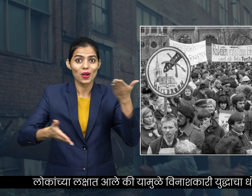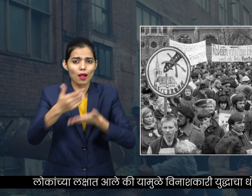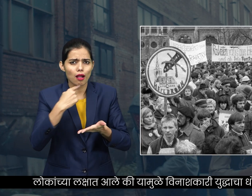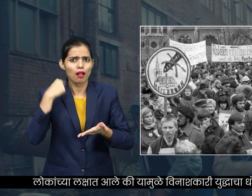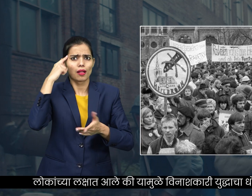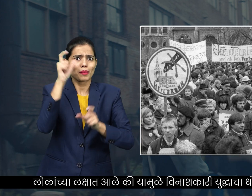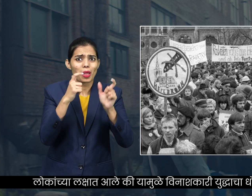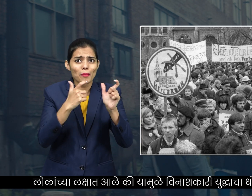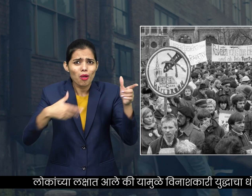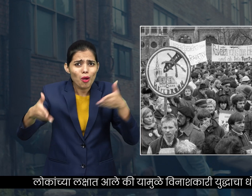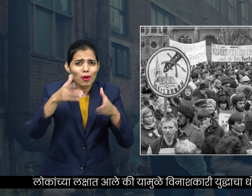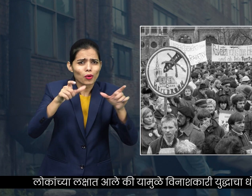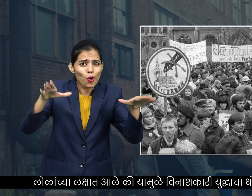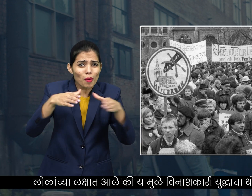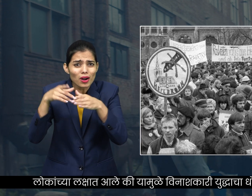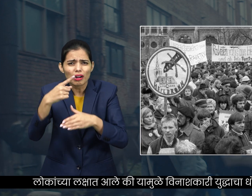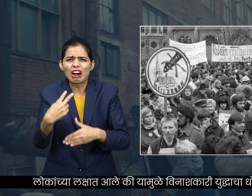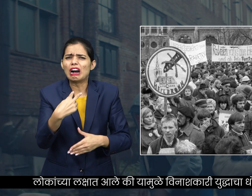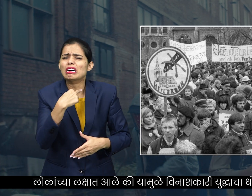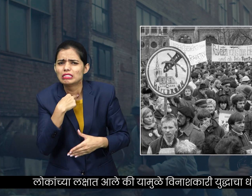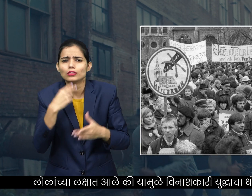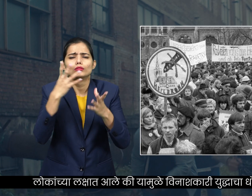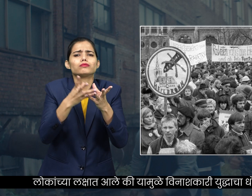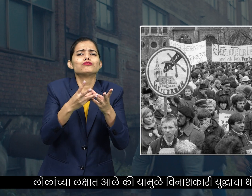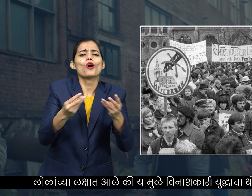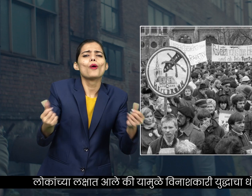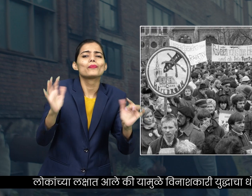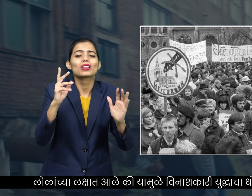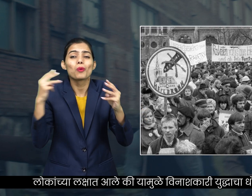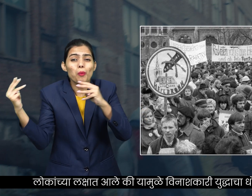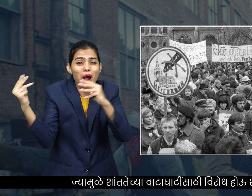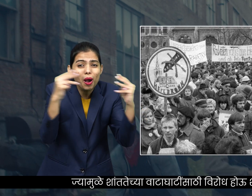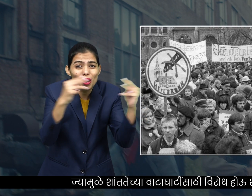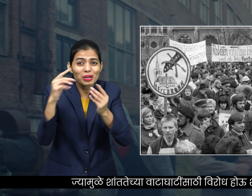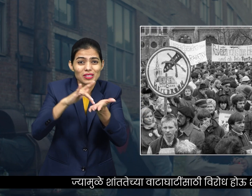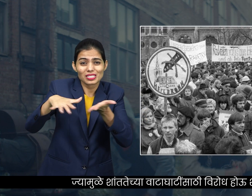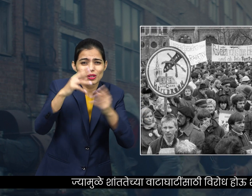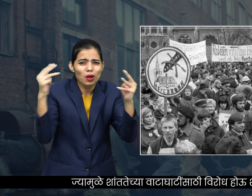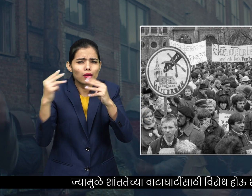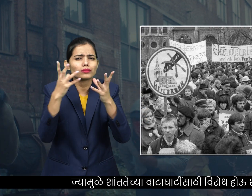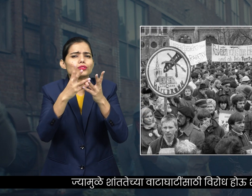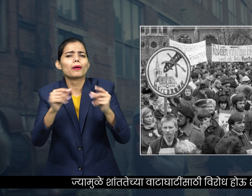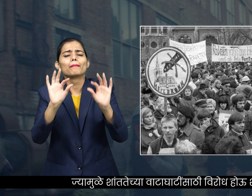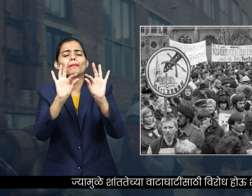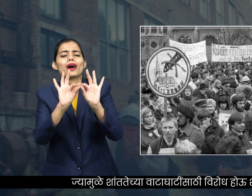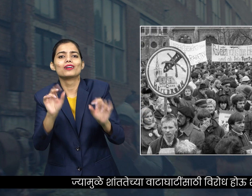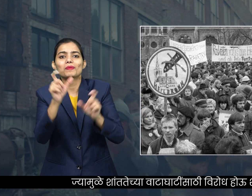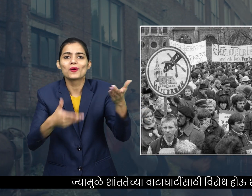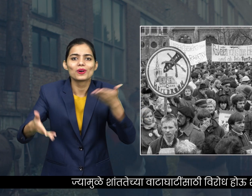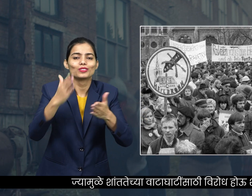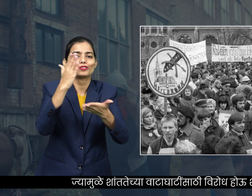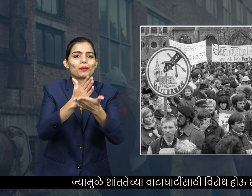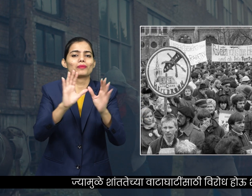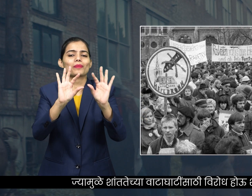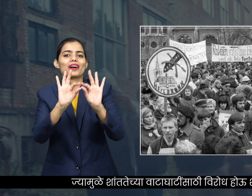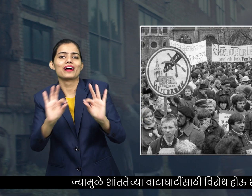लोकांच्या लक्षात आलं की यामुळे विनाशकारी युद्धाचा धोका वाढला आहे. त्यामुळे शांततेच्या वाटाघाटींसाठी विरोध होऊ